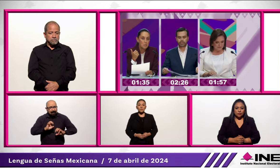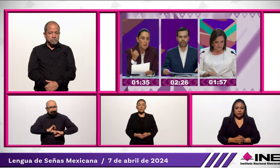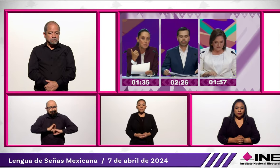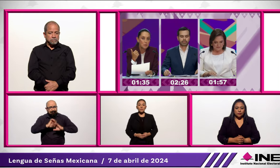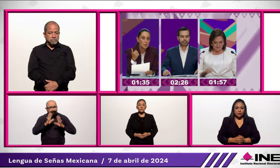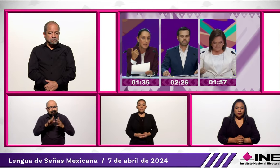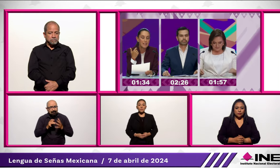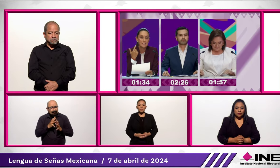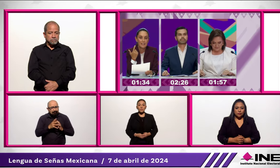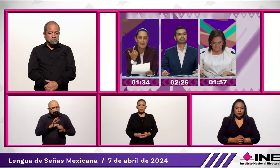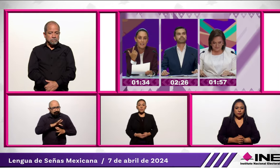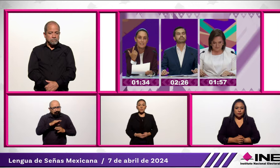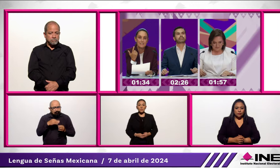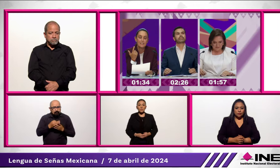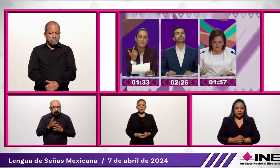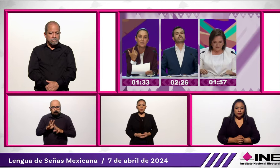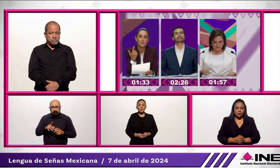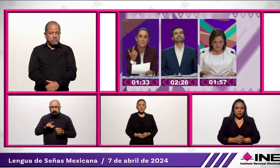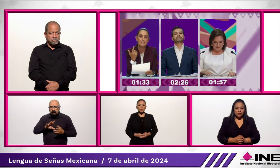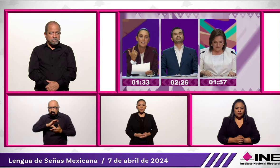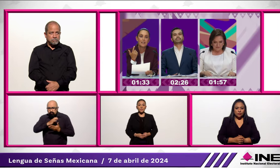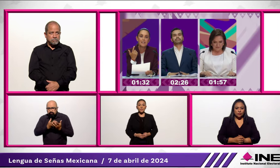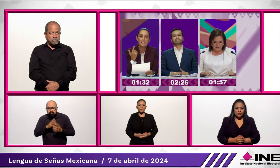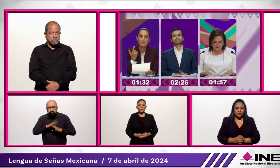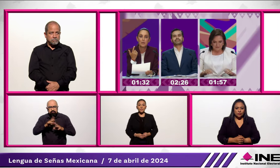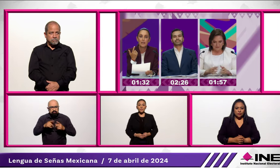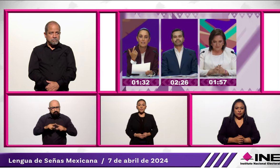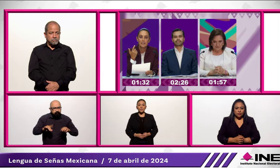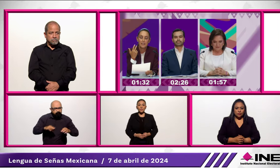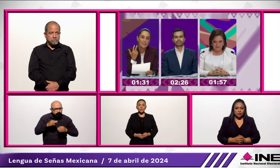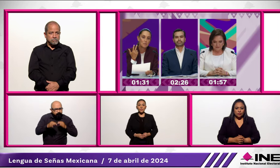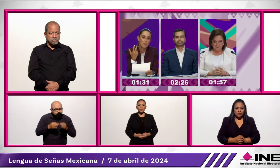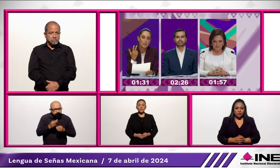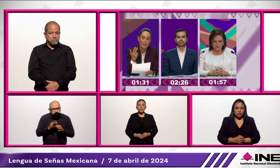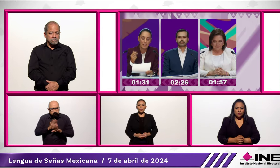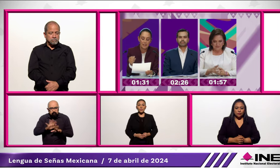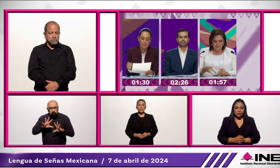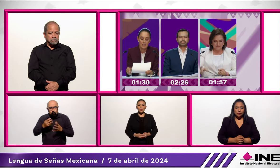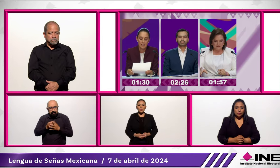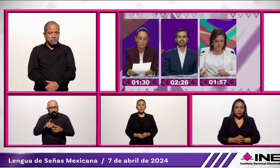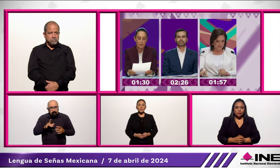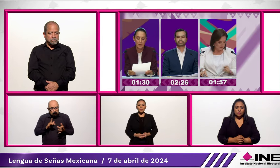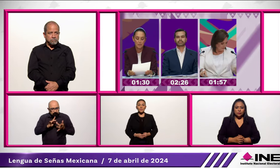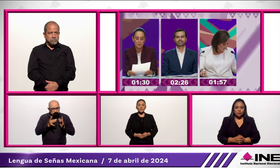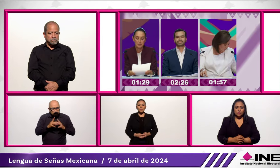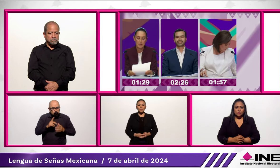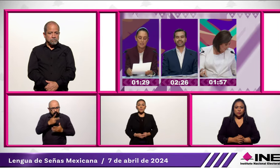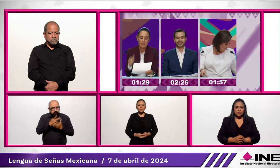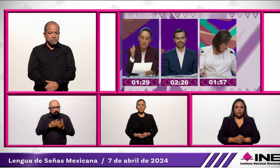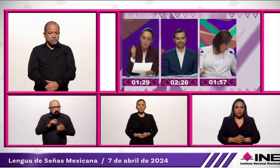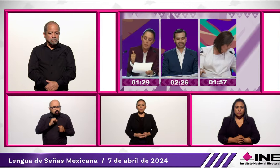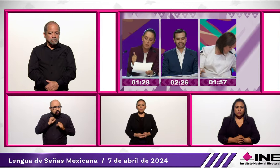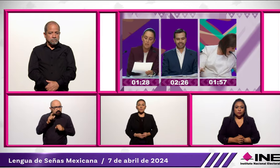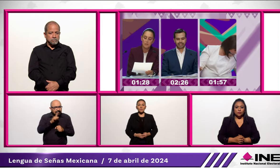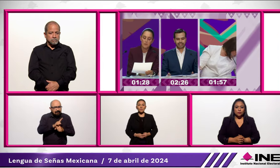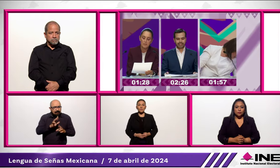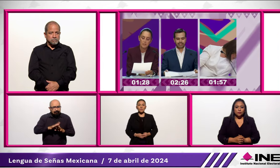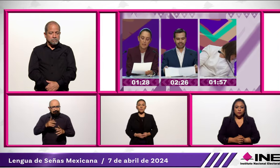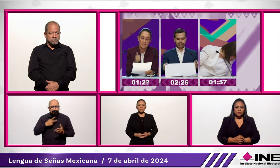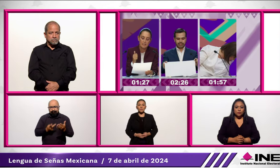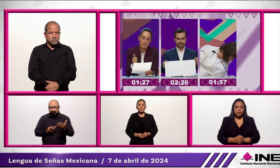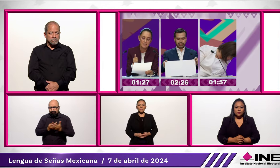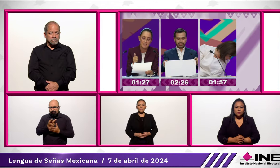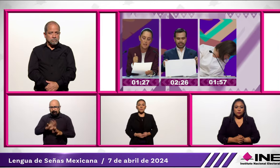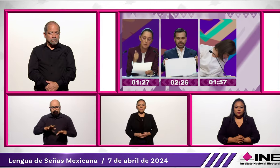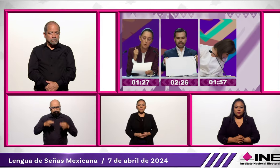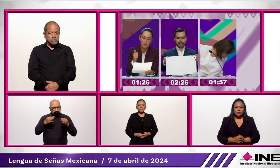las compras públicas, en las licitaciones y también en el portal de programas sociales. Premio a la Innovación